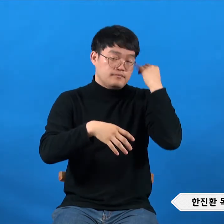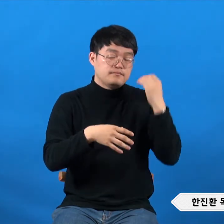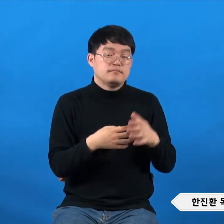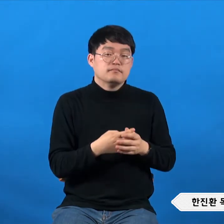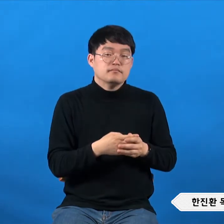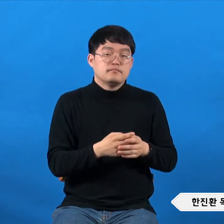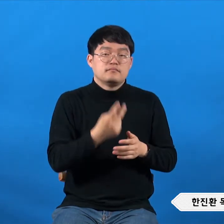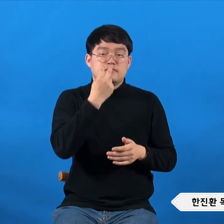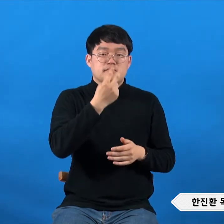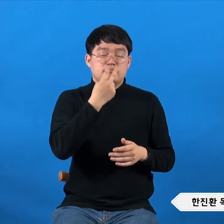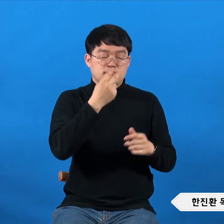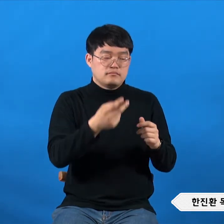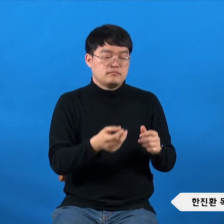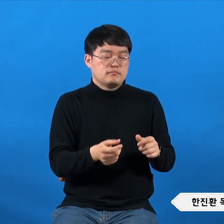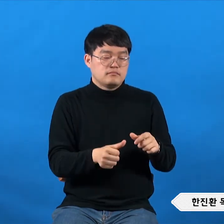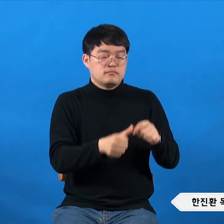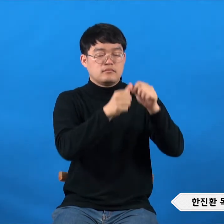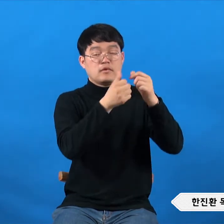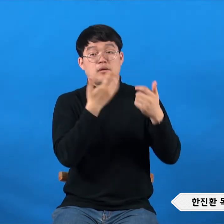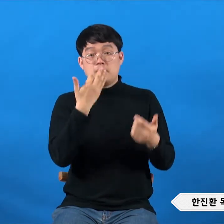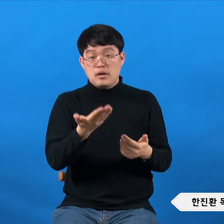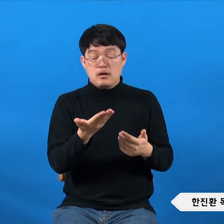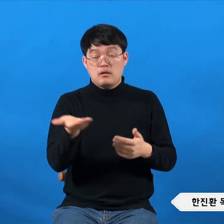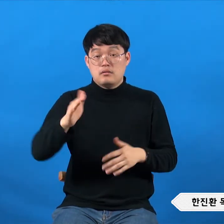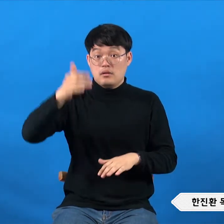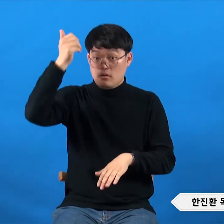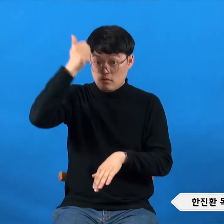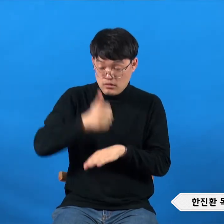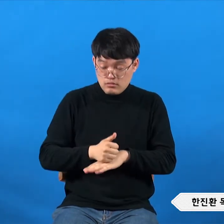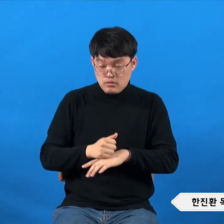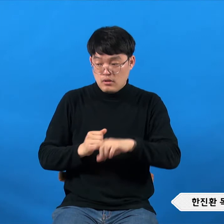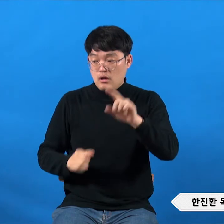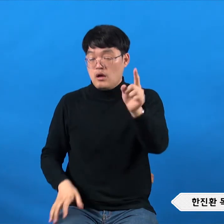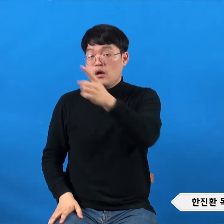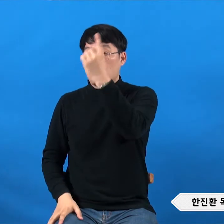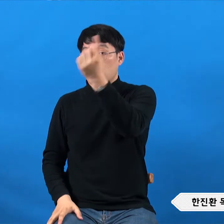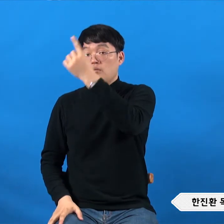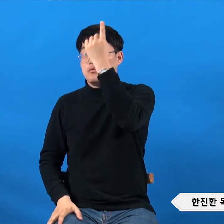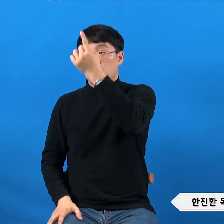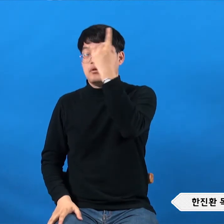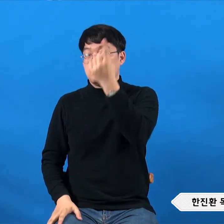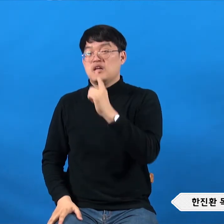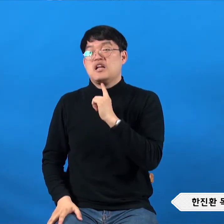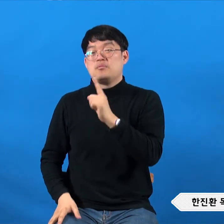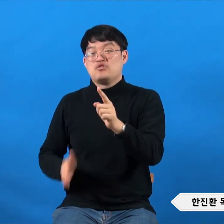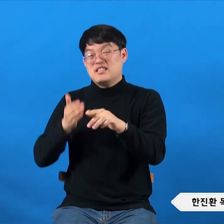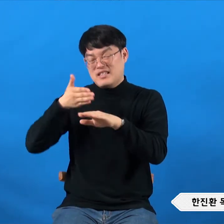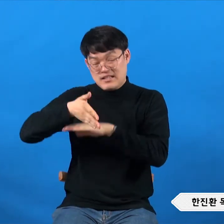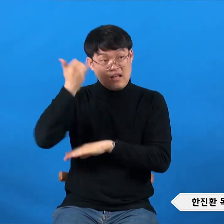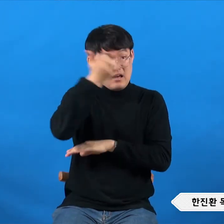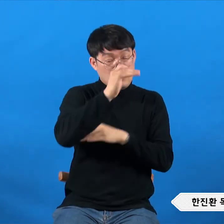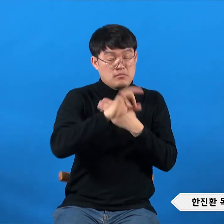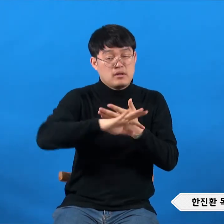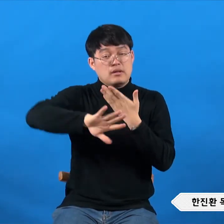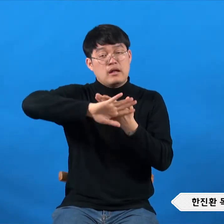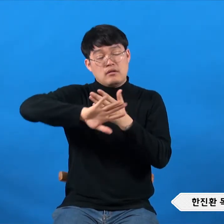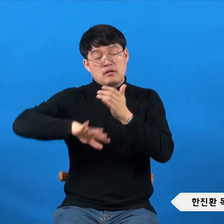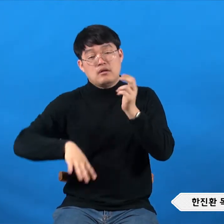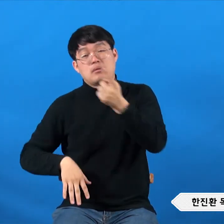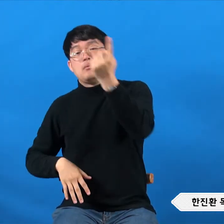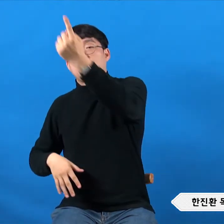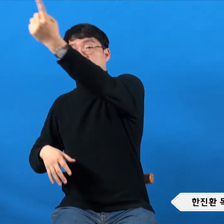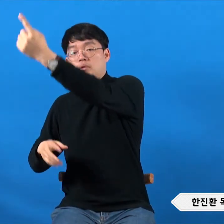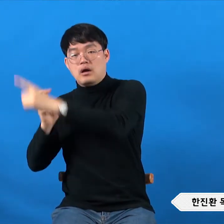30분 걸리는데 그럼 남편은 죽었을 거예요. 나중에 안 일인데 그 헬리콥터도 1분만 늦게 연락했으면 다른